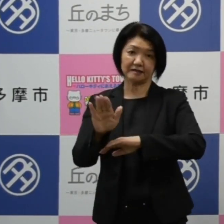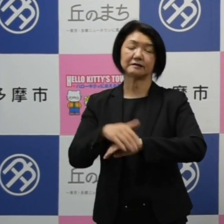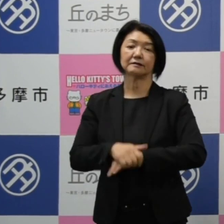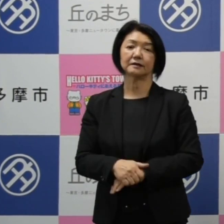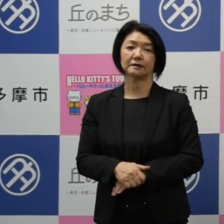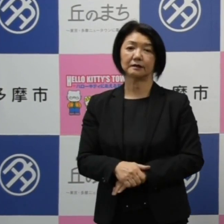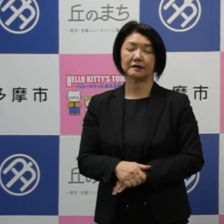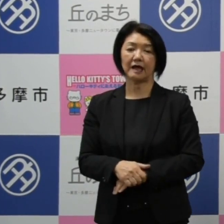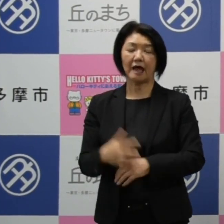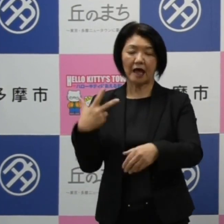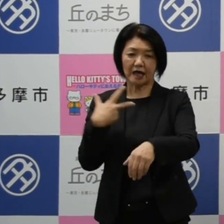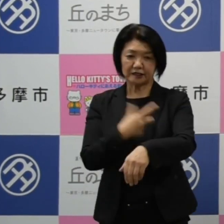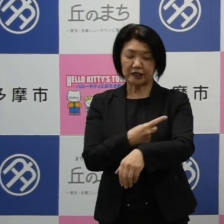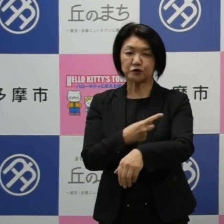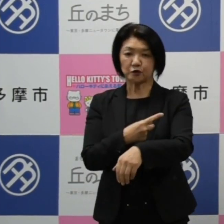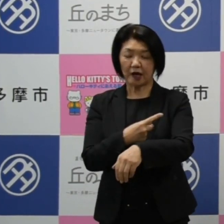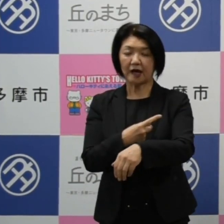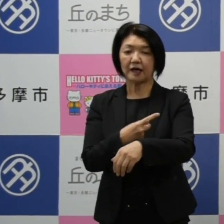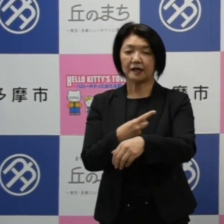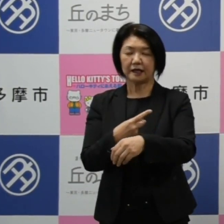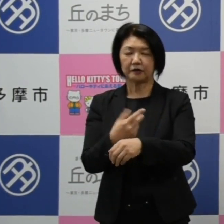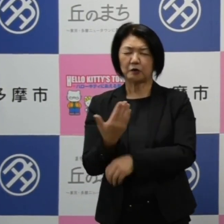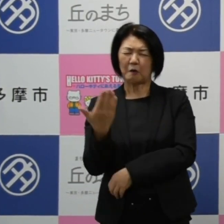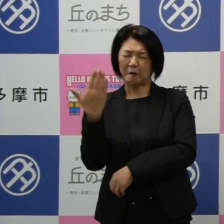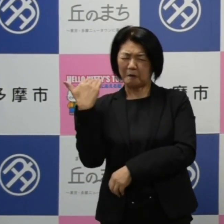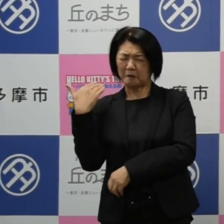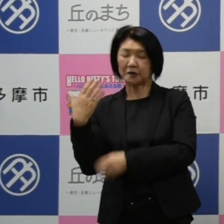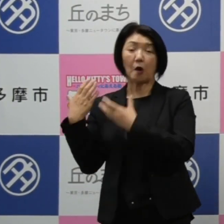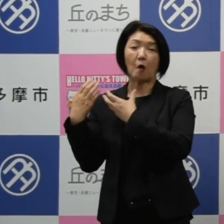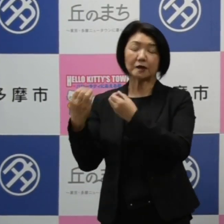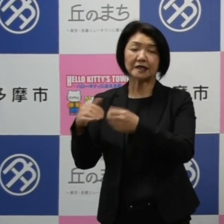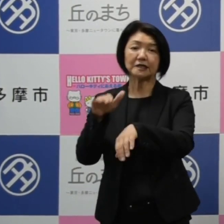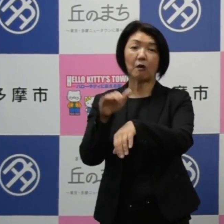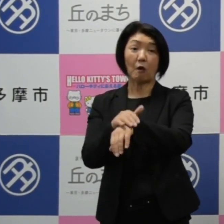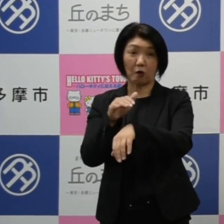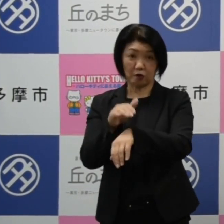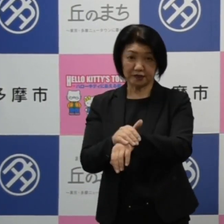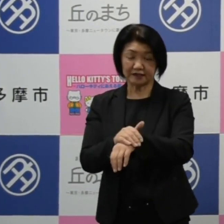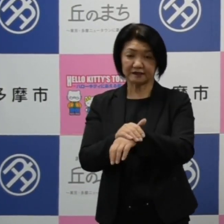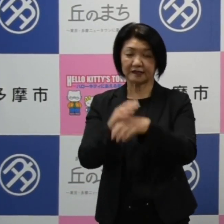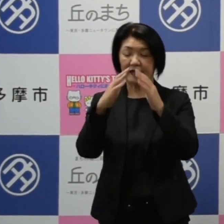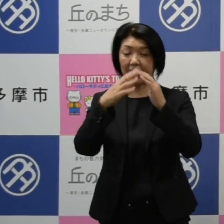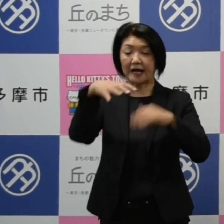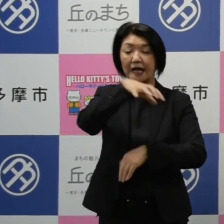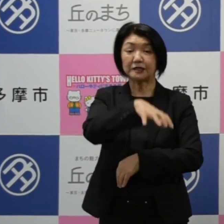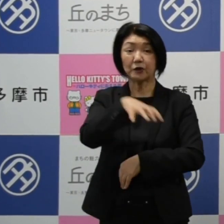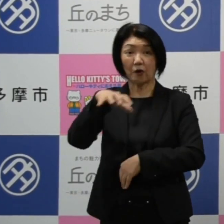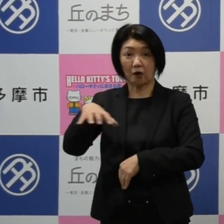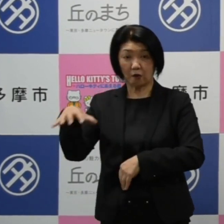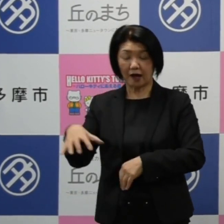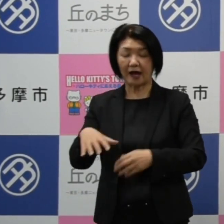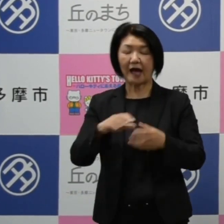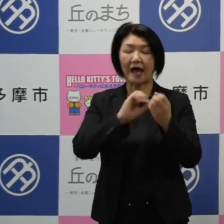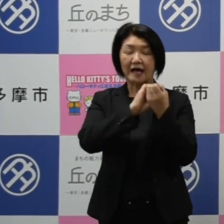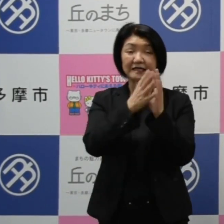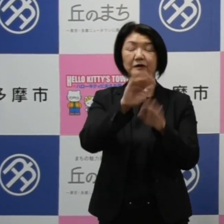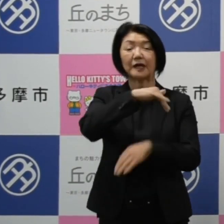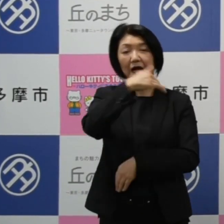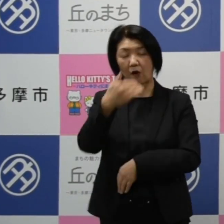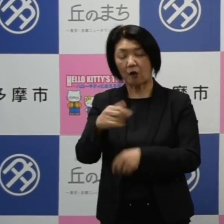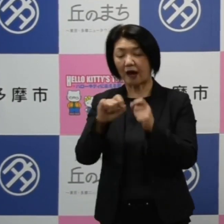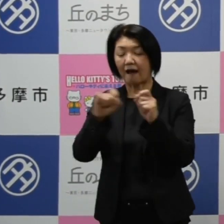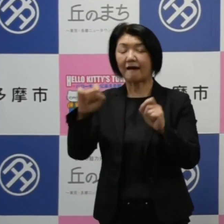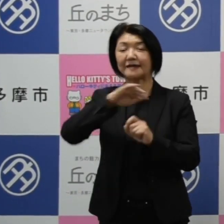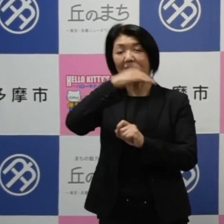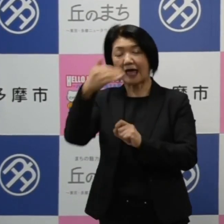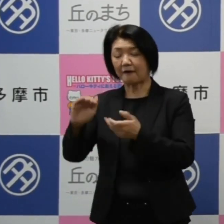原則として集団接種で行います。会場は聖蹟桜ヶ丘、長山、多